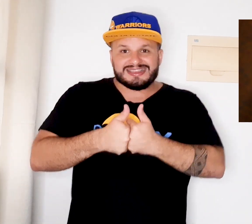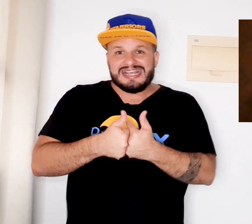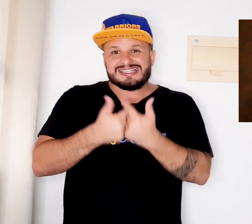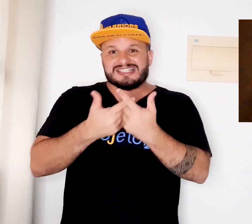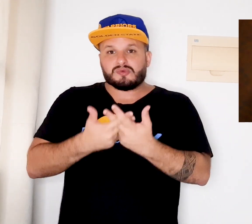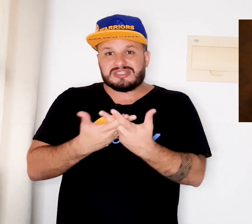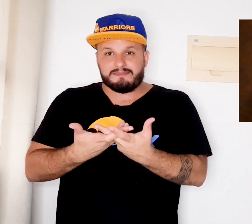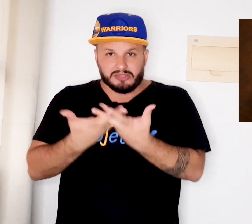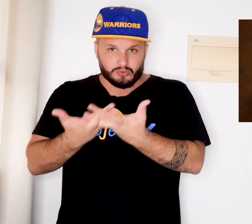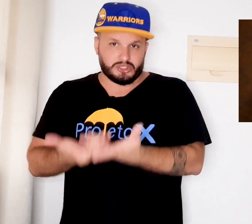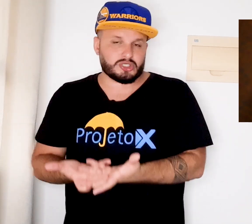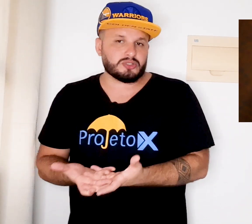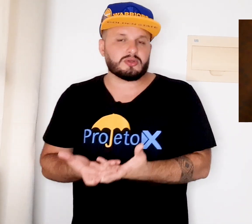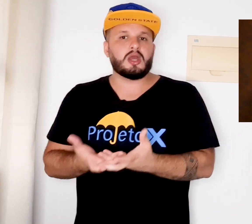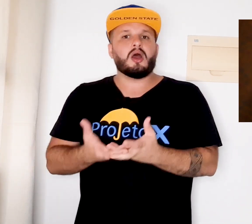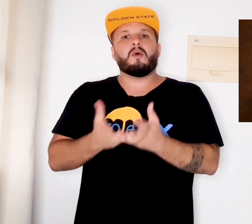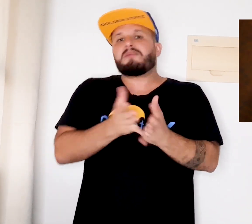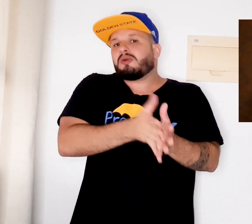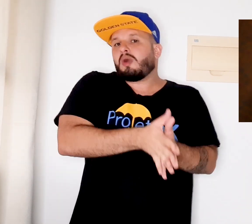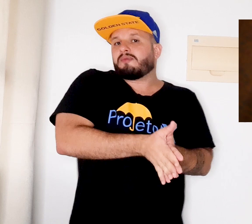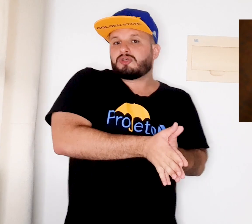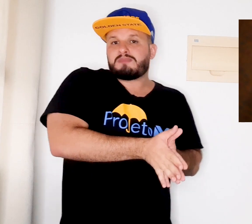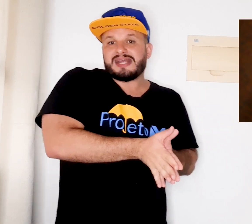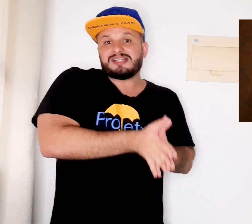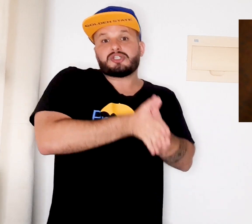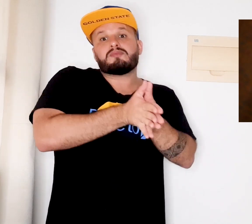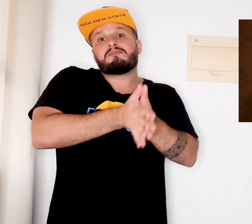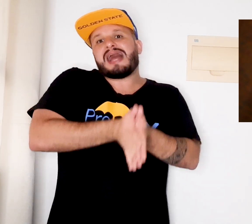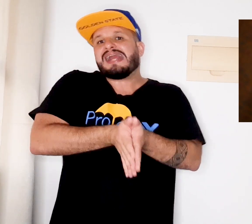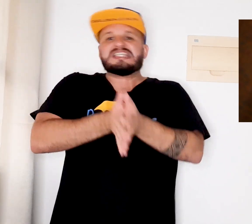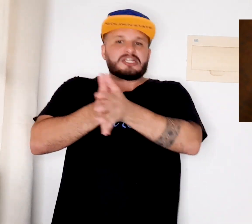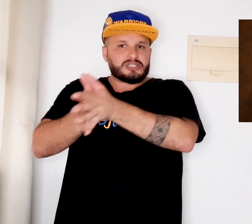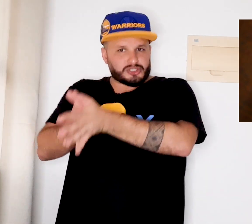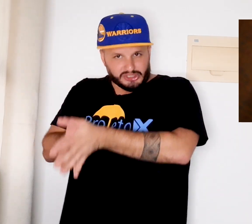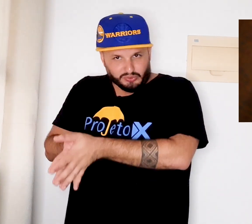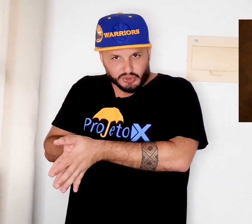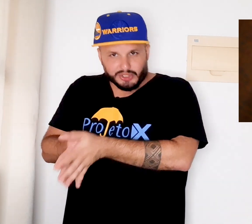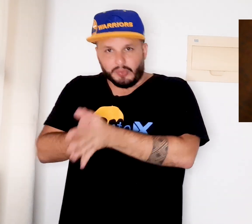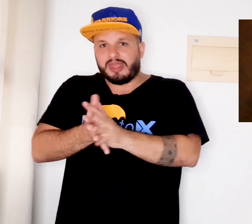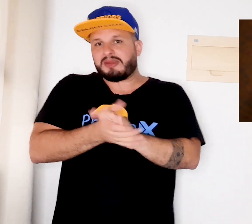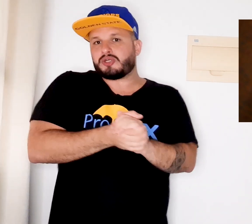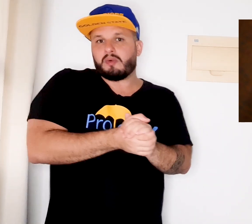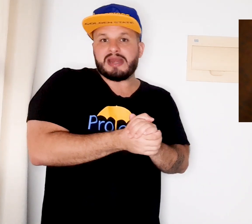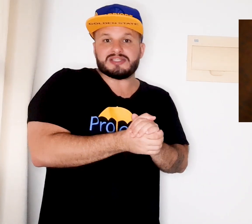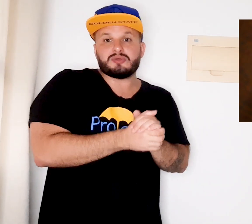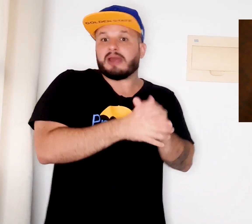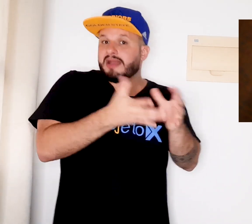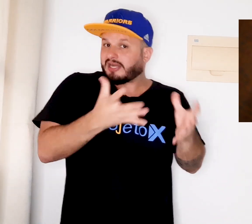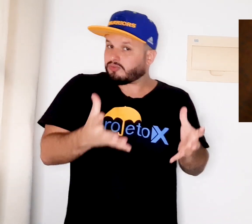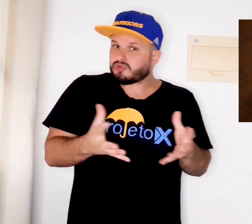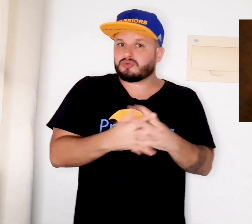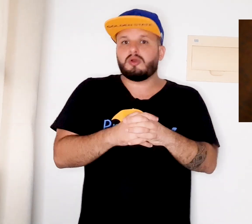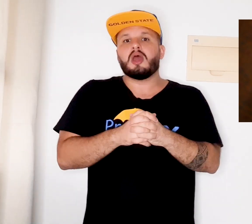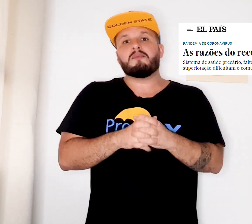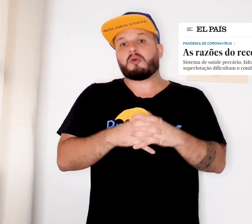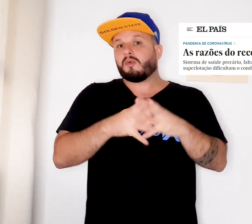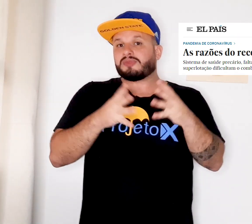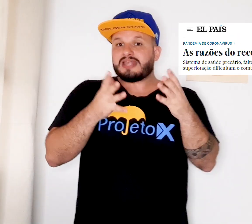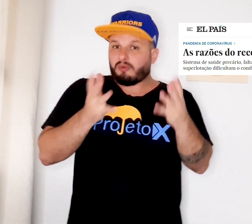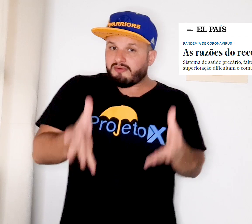certeza são sabedores disso, o Peru é um dos países mais atingidos, juntamente com o Brasil, na América do Sul, por conta da